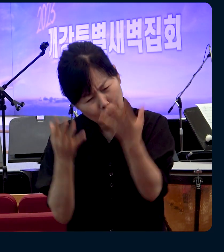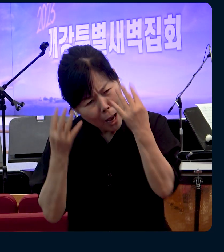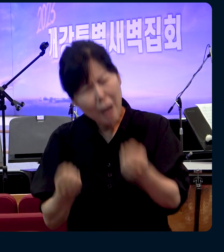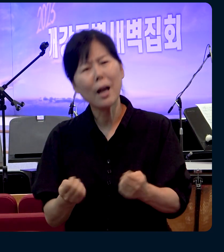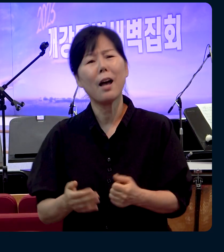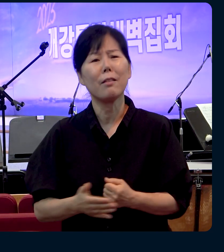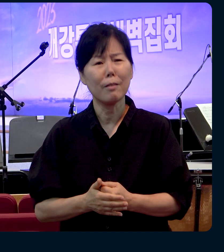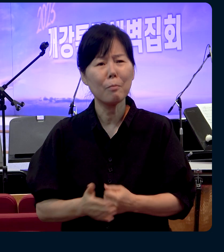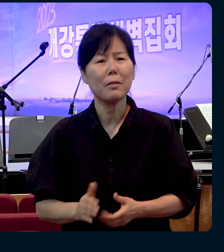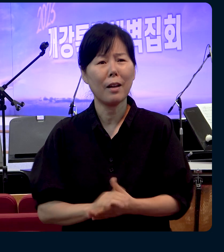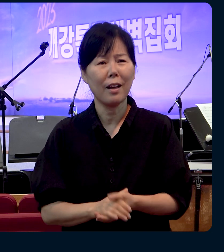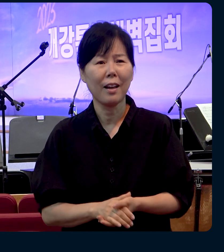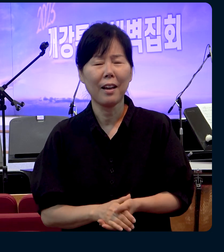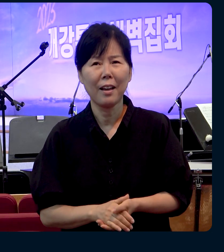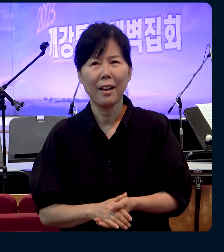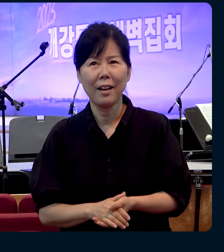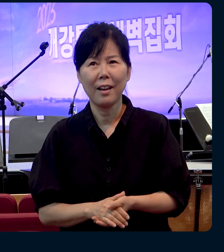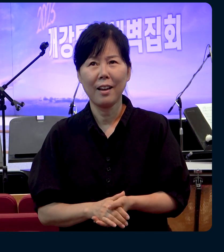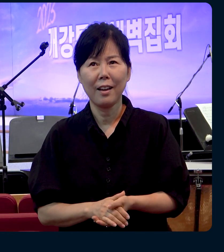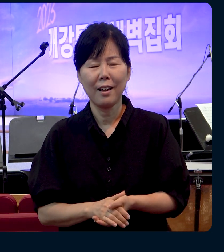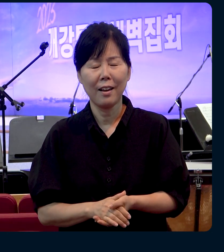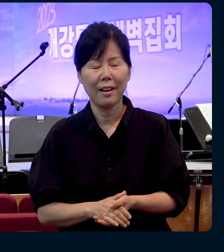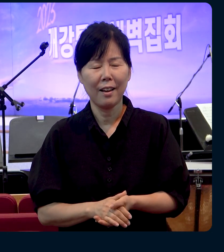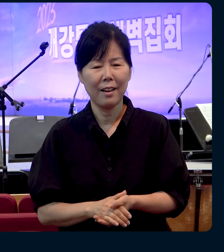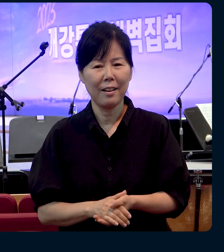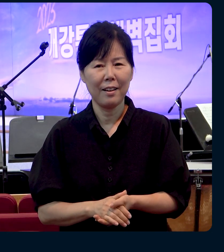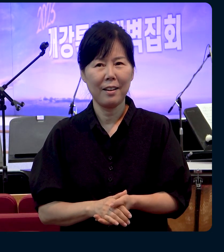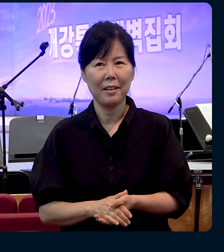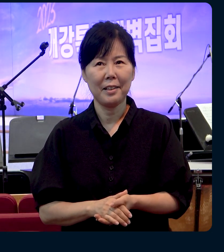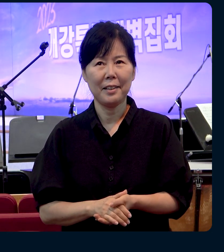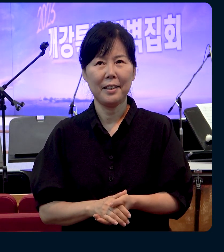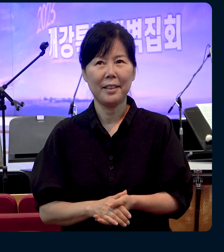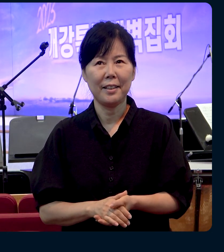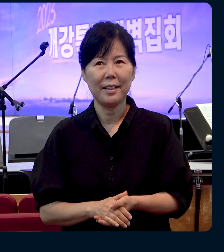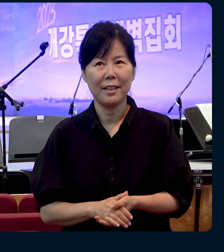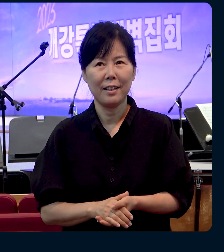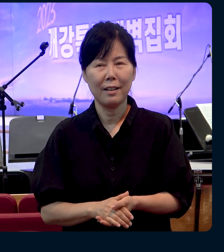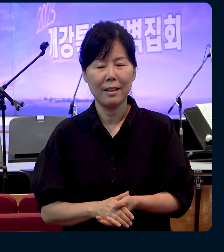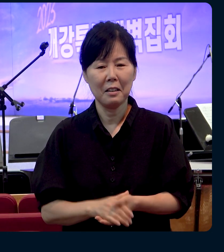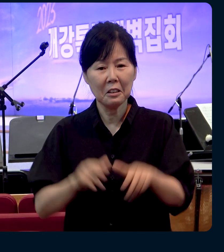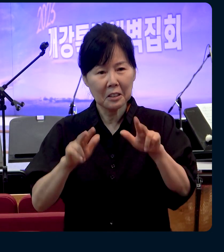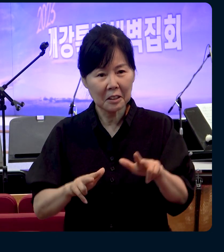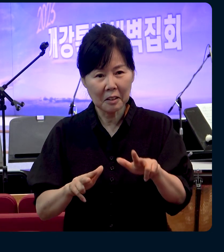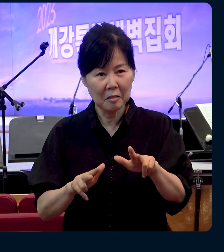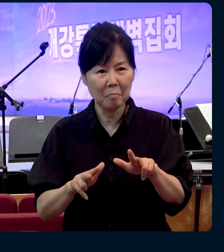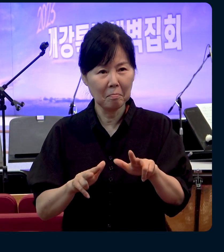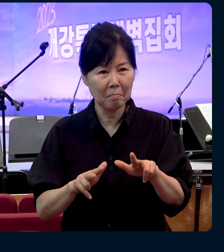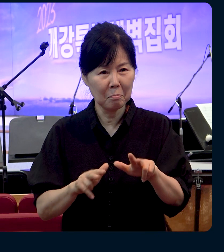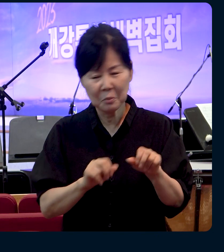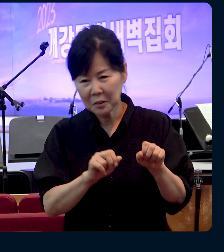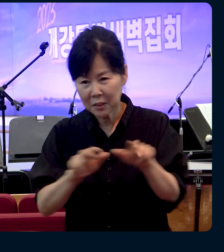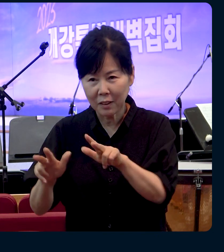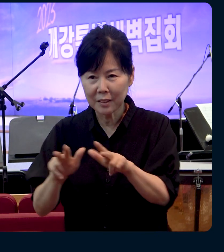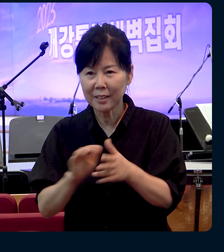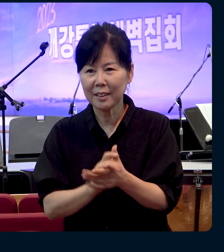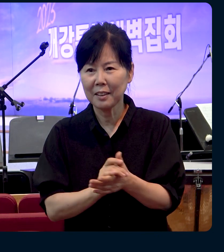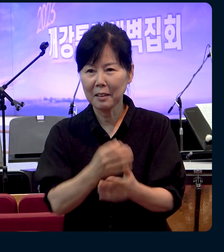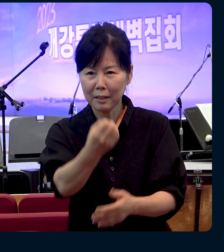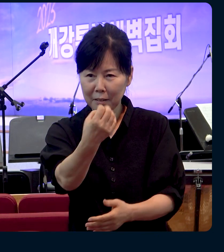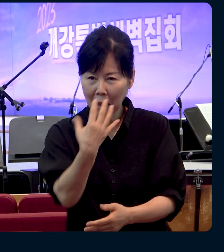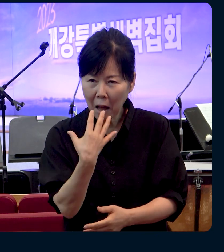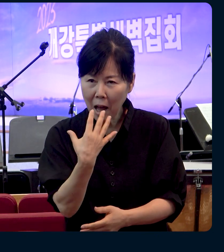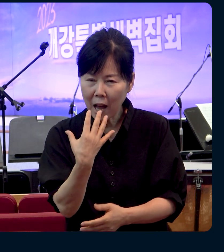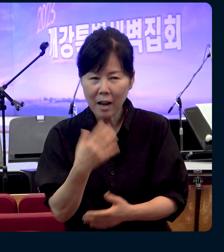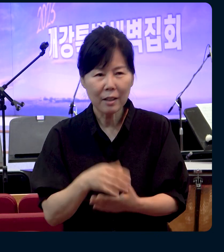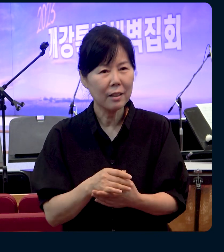그리스도인의 모습이라는 것이 얼마나 광범위한데 이걸 지금 당장 한두 마디로 요약할 수 있느냐.